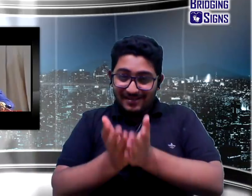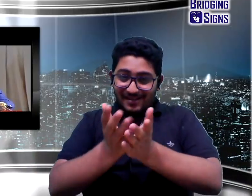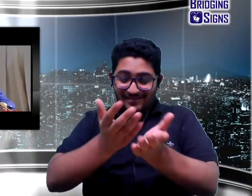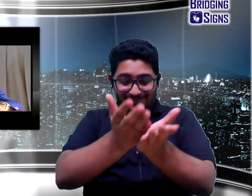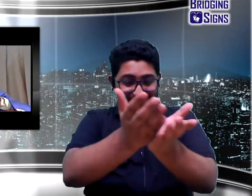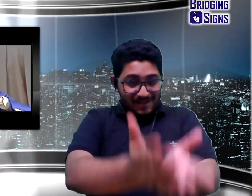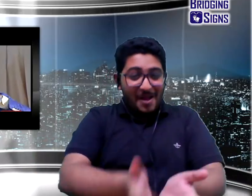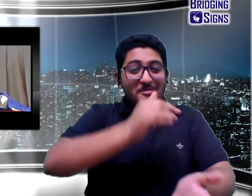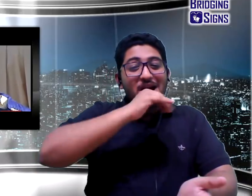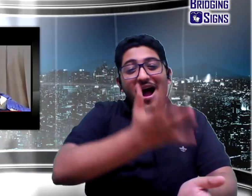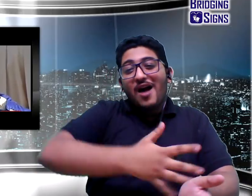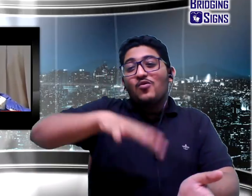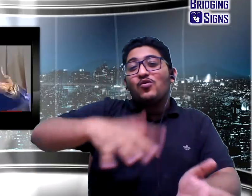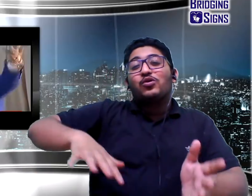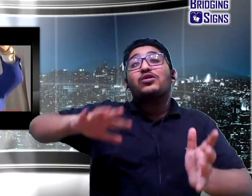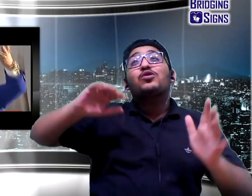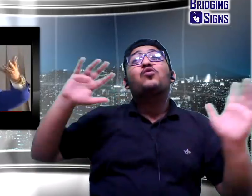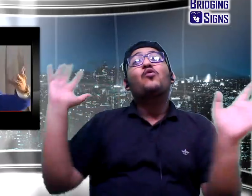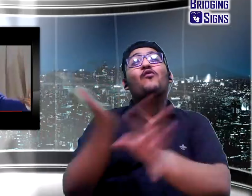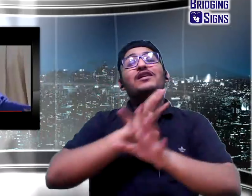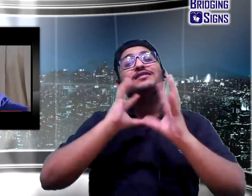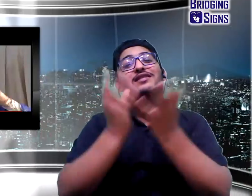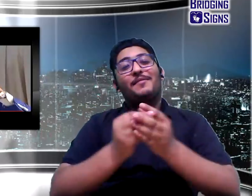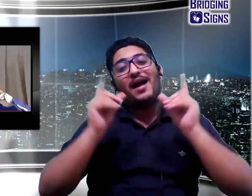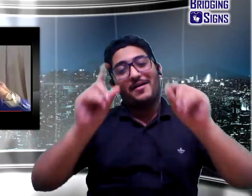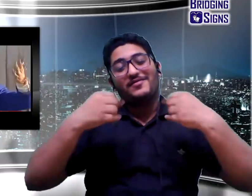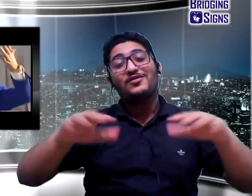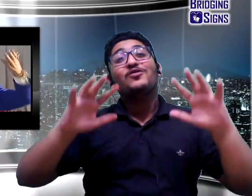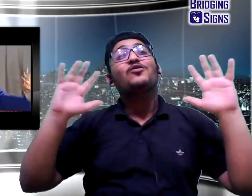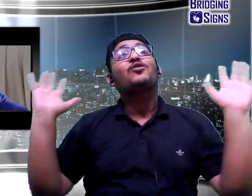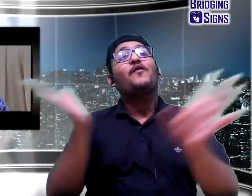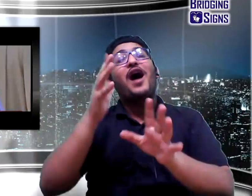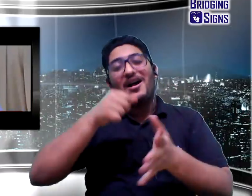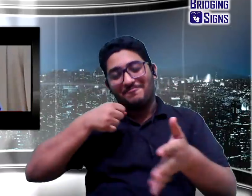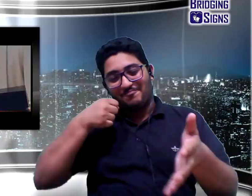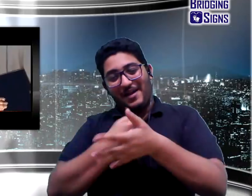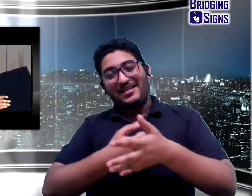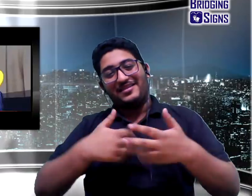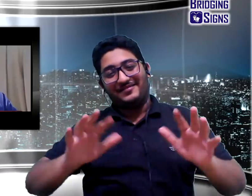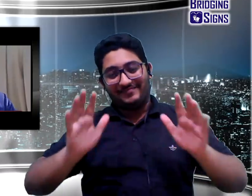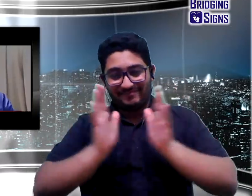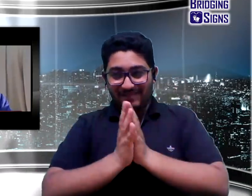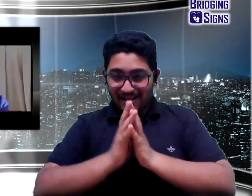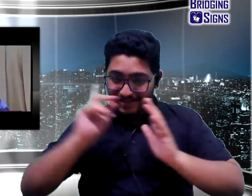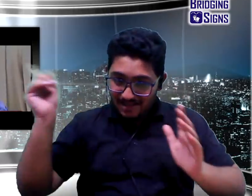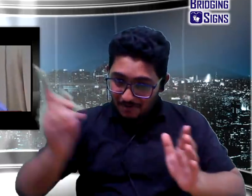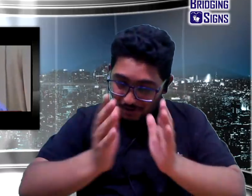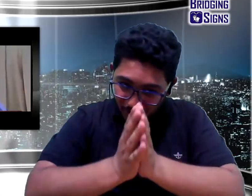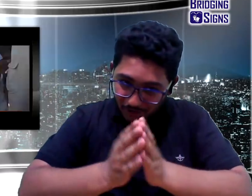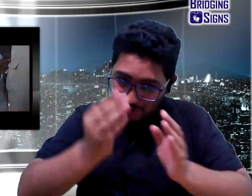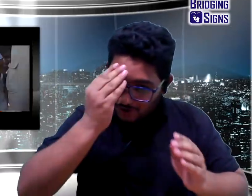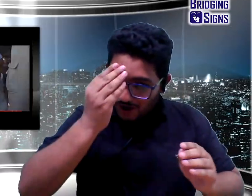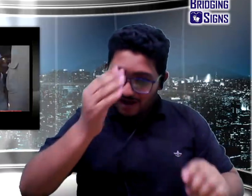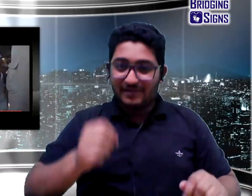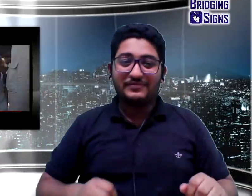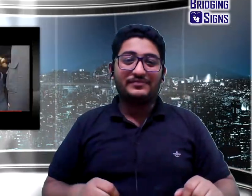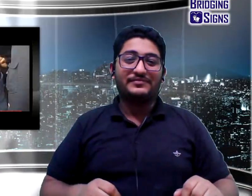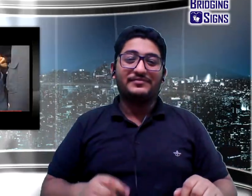उतारे मौजों पे, तूफान ही किनारा हो जाए, तूफान ही किनारा हो जाए। God bless you।